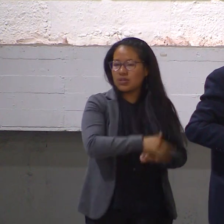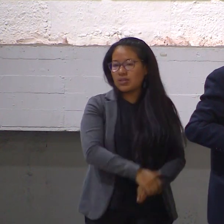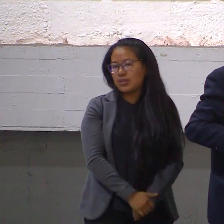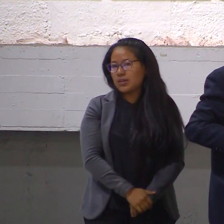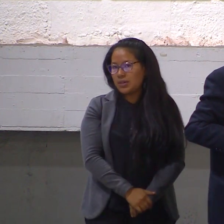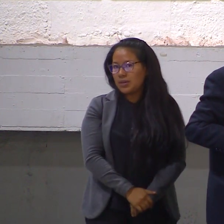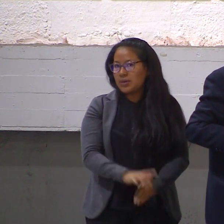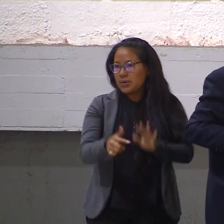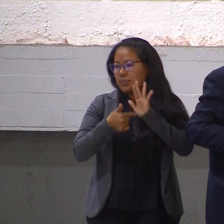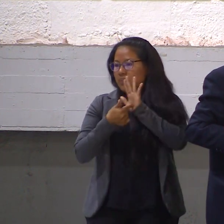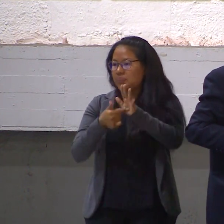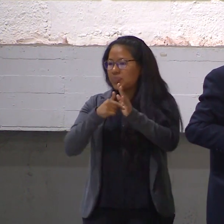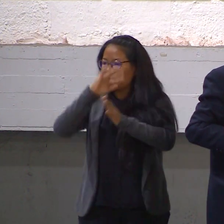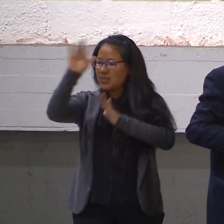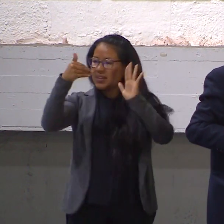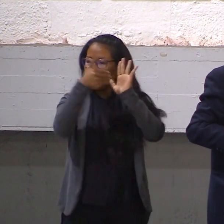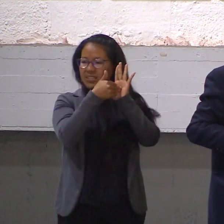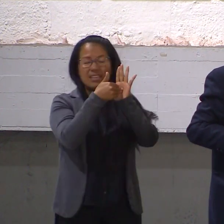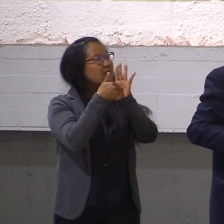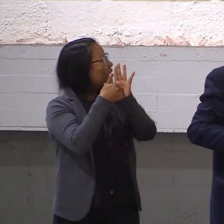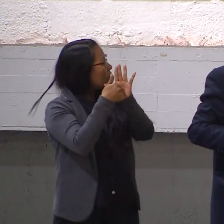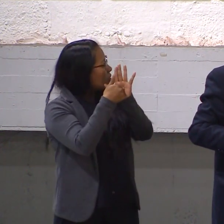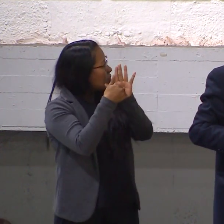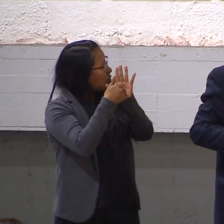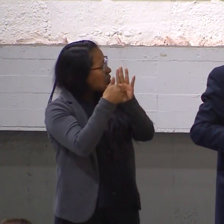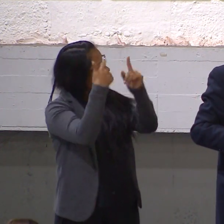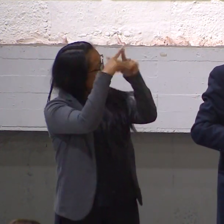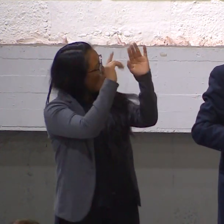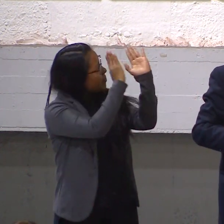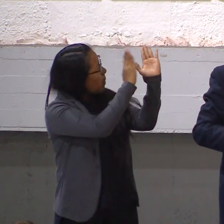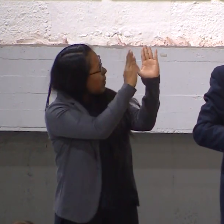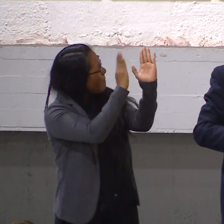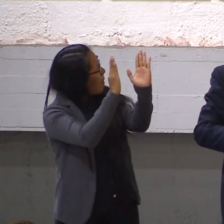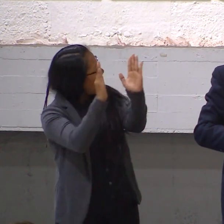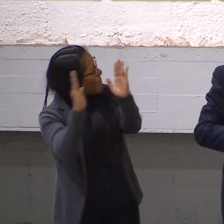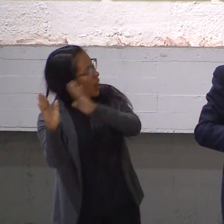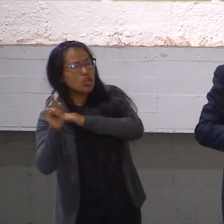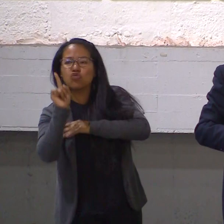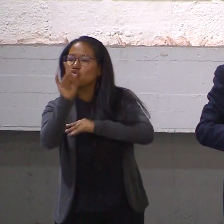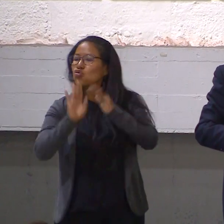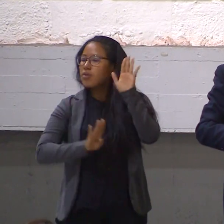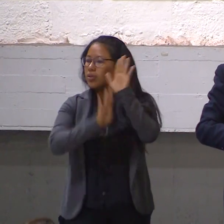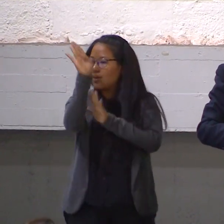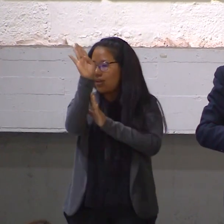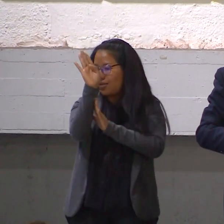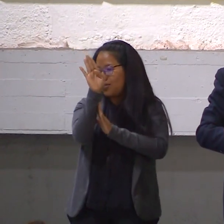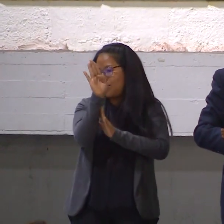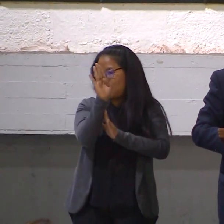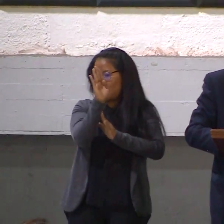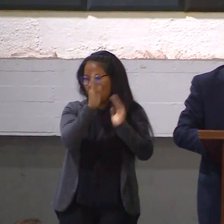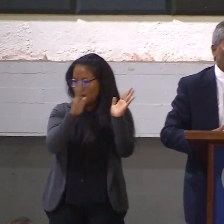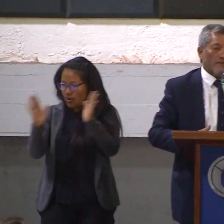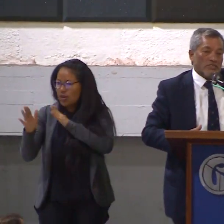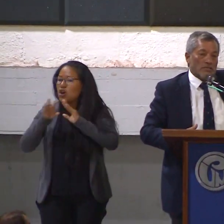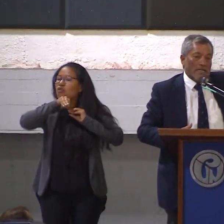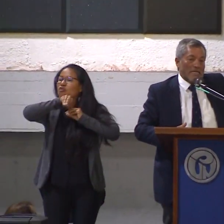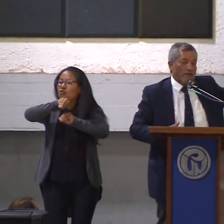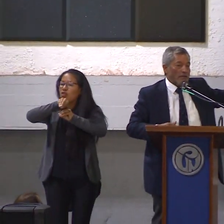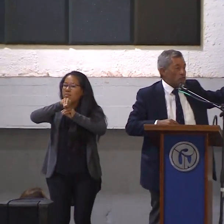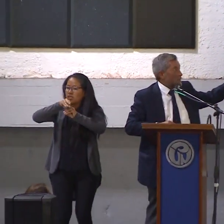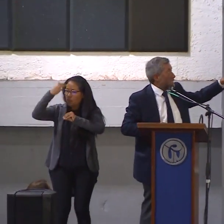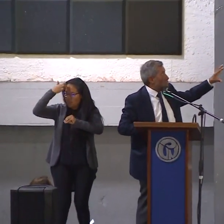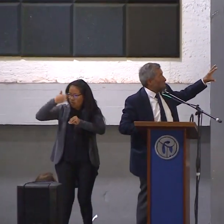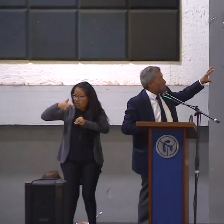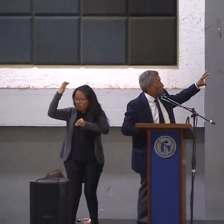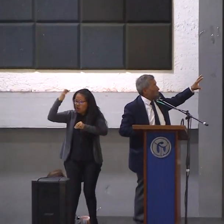están en el centro las diferentes etapas del desarrollo de la formación profesional